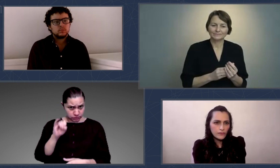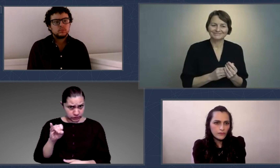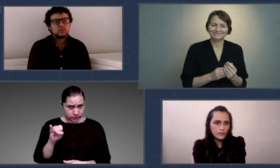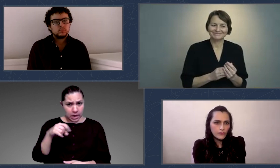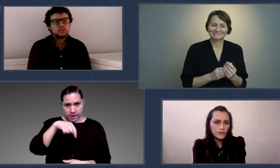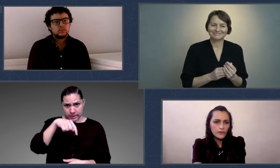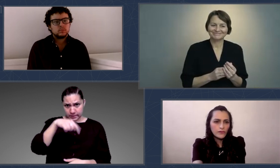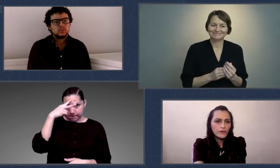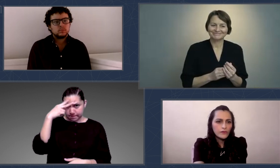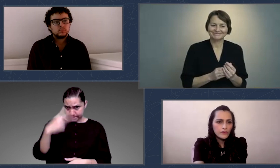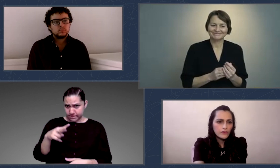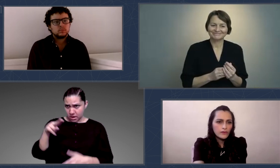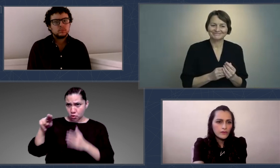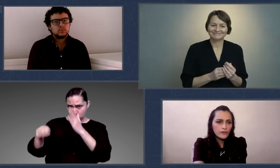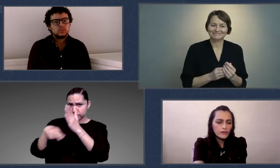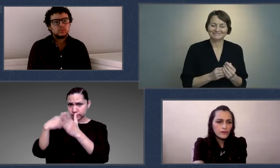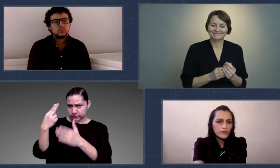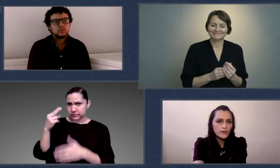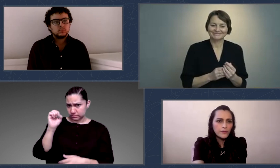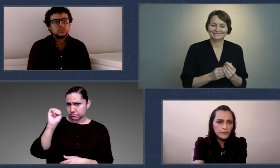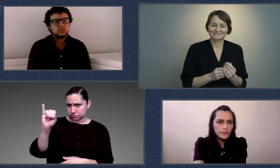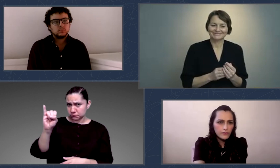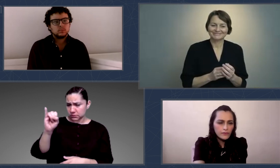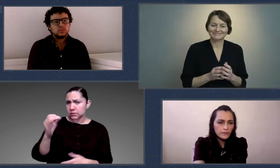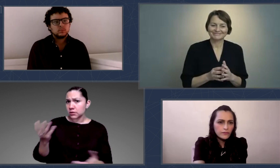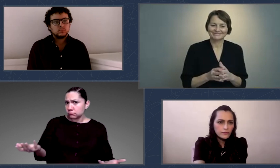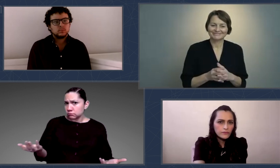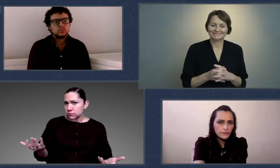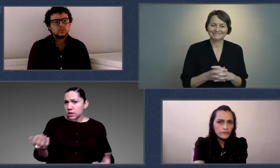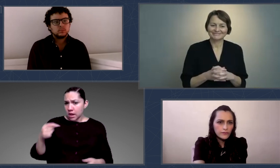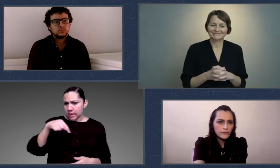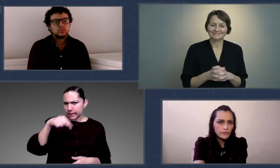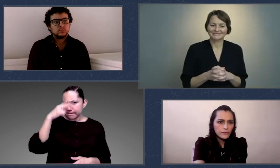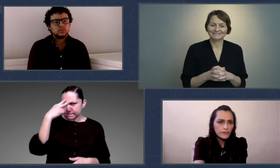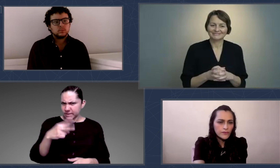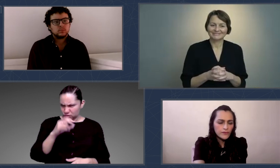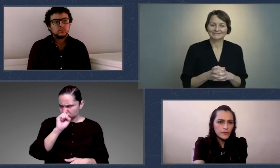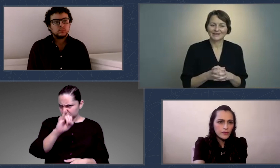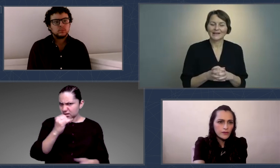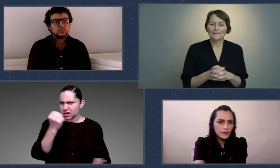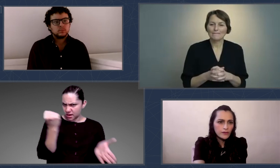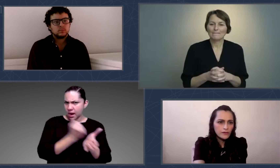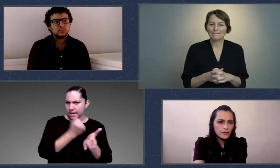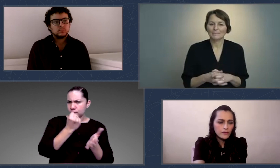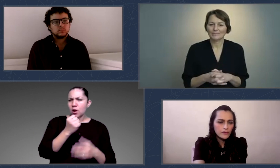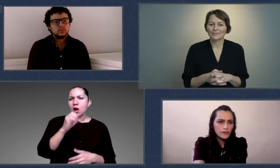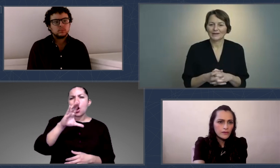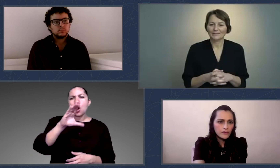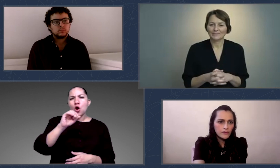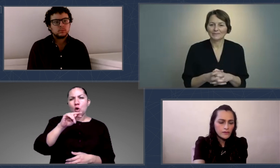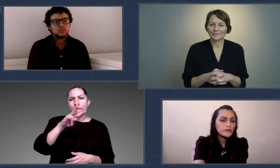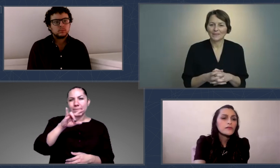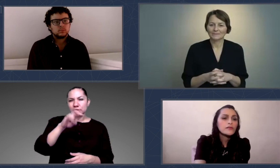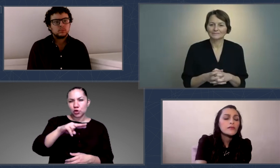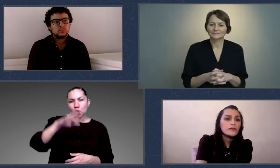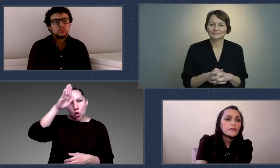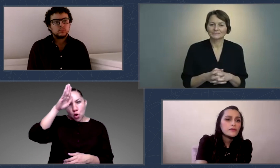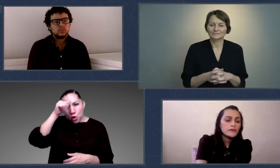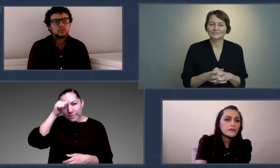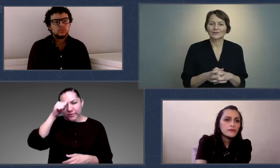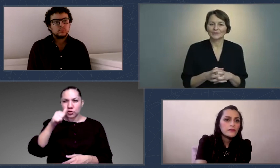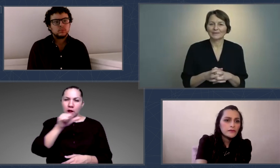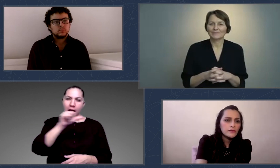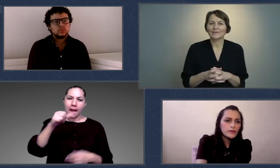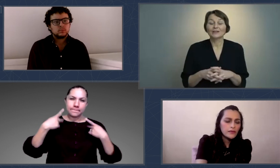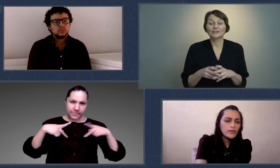ratificó México? Yeah, it's approved in Sí, Mexico or no? sí, ¿la aprobaron en México o no? La Convención de las Naciones Unidas sobre los